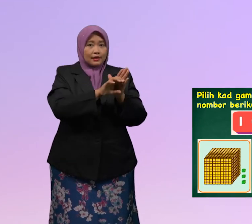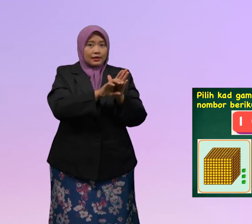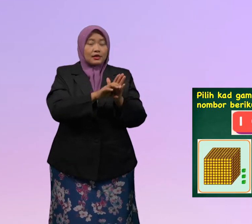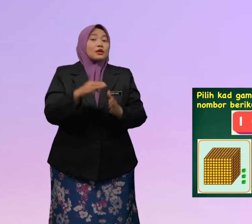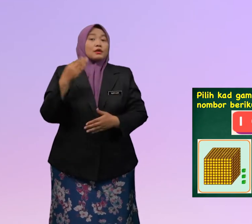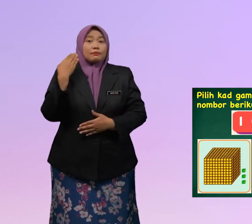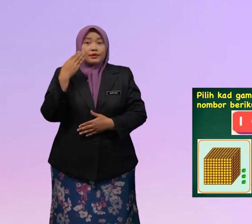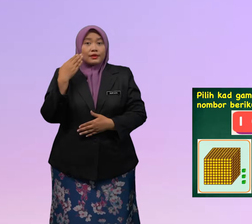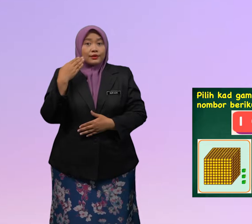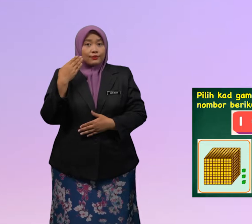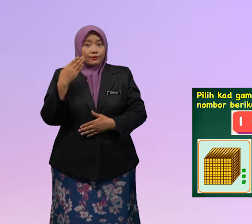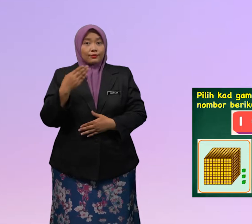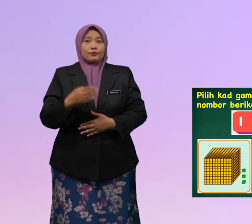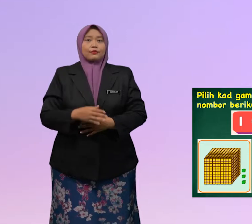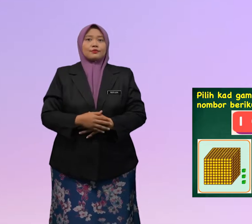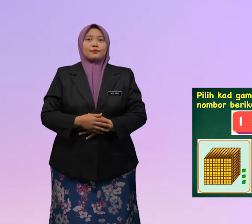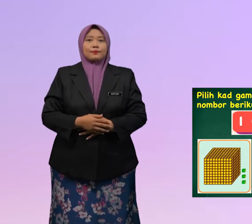gambar biru.